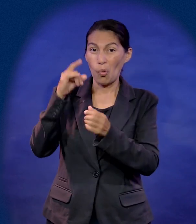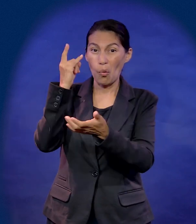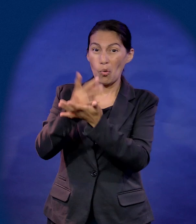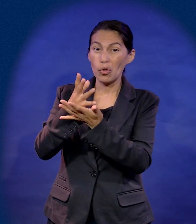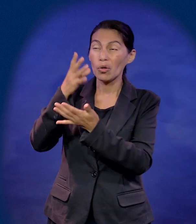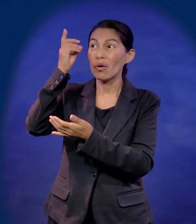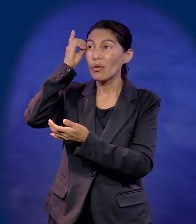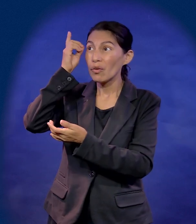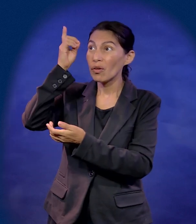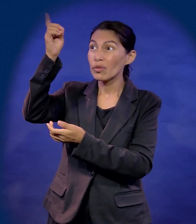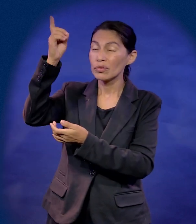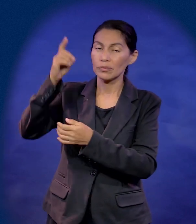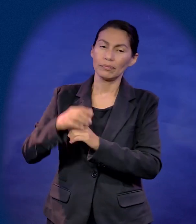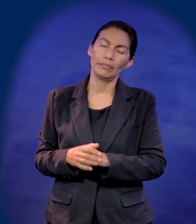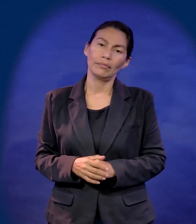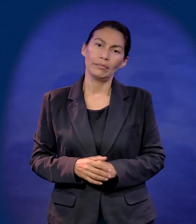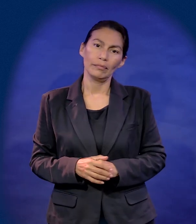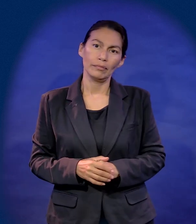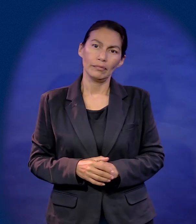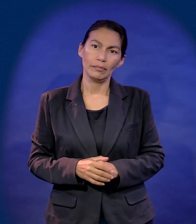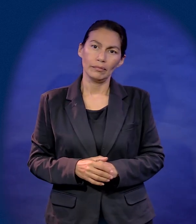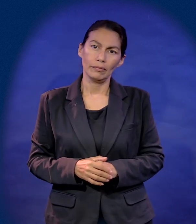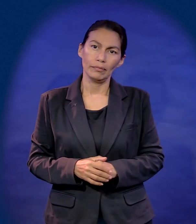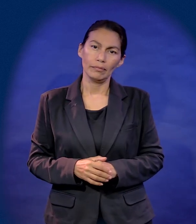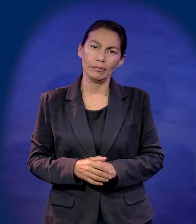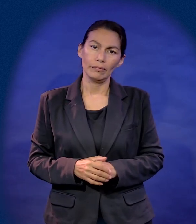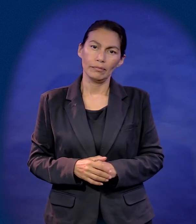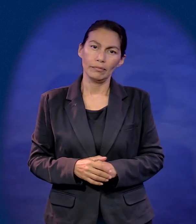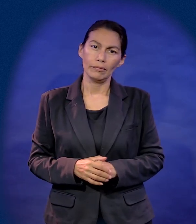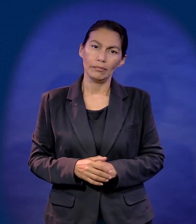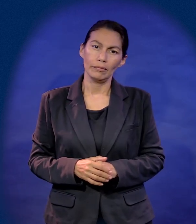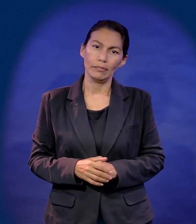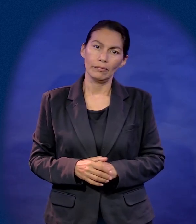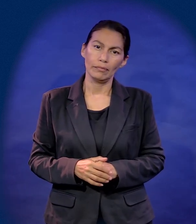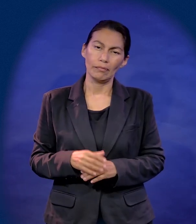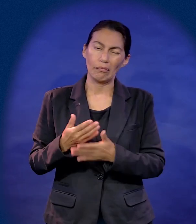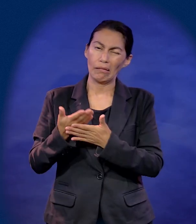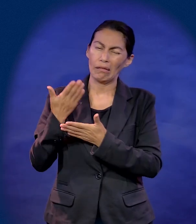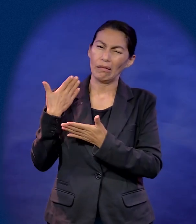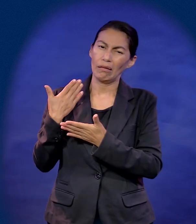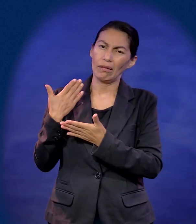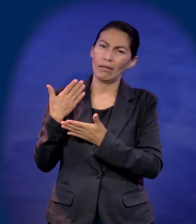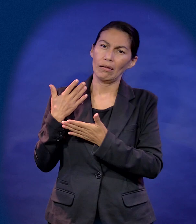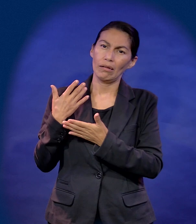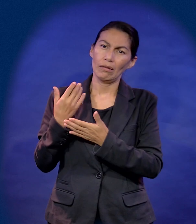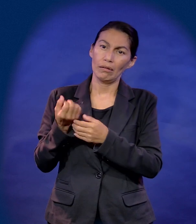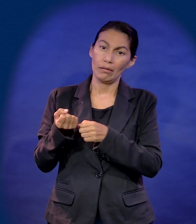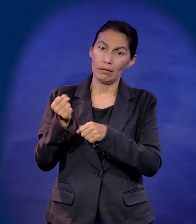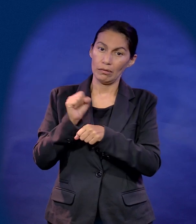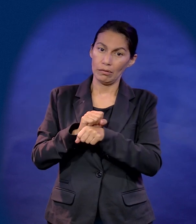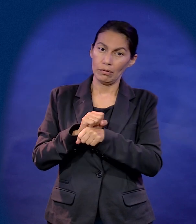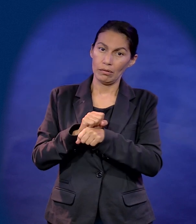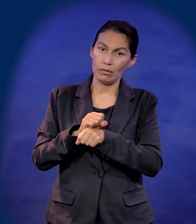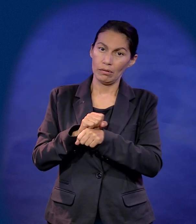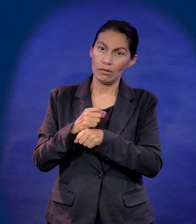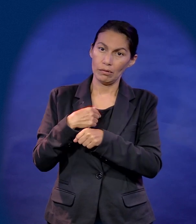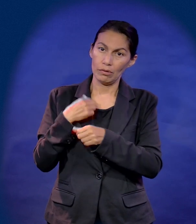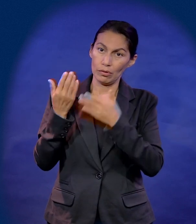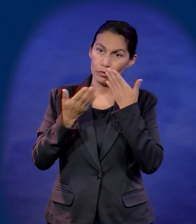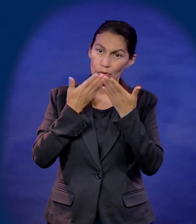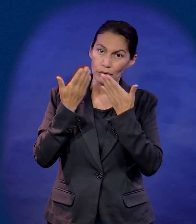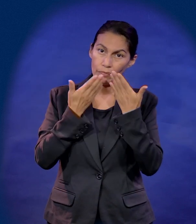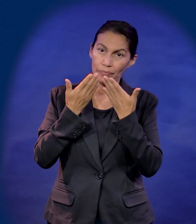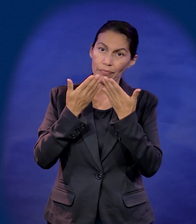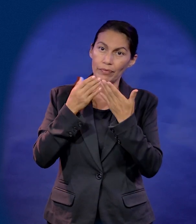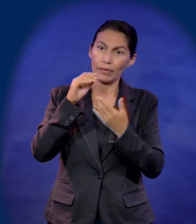Cuando estaba en la secundaria, un día me dice un muchacho que estaba más avanzado, me parece, en su mentalidad. Yo estudié en la secundaria